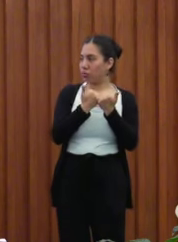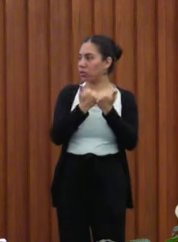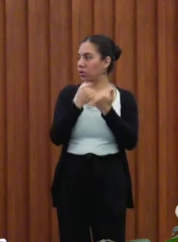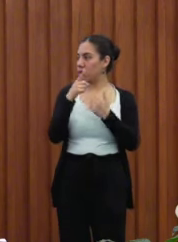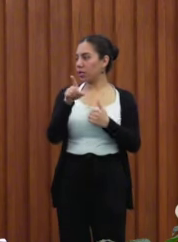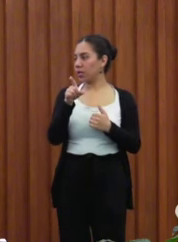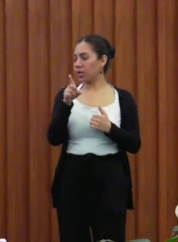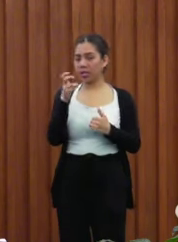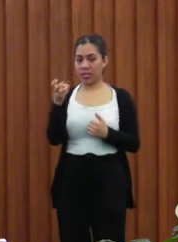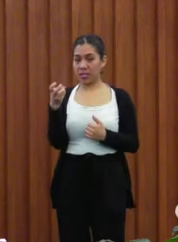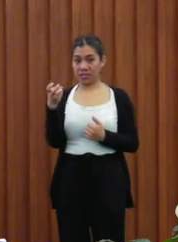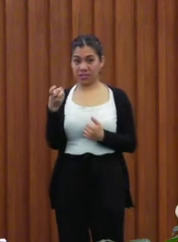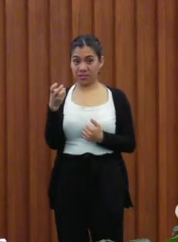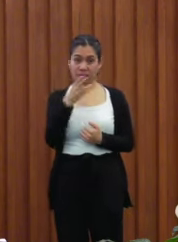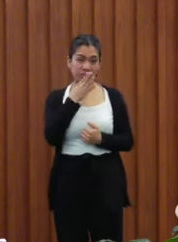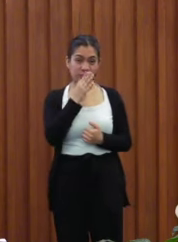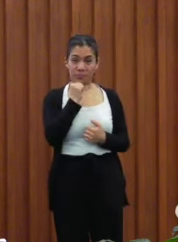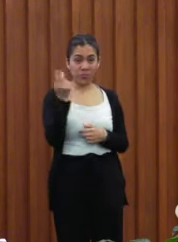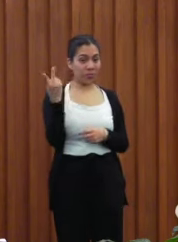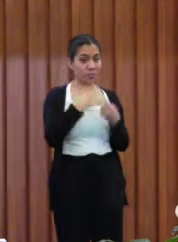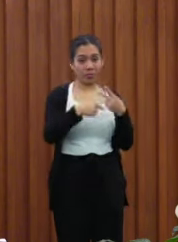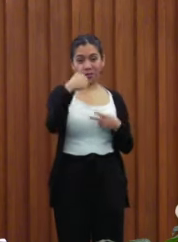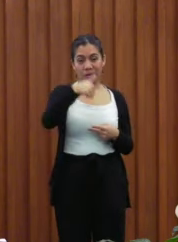dijeron: este señor no puede venir aquí.